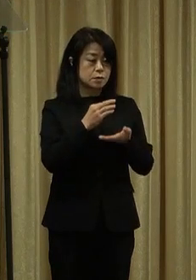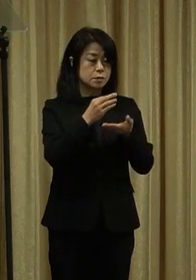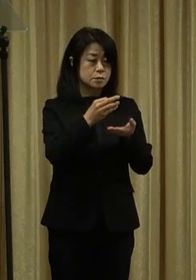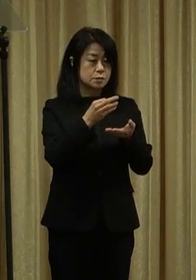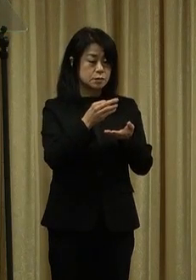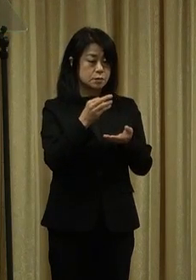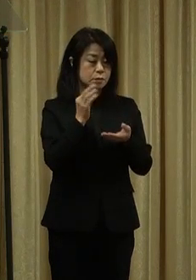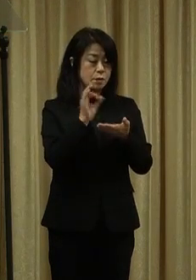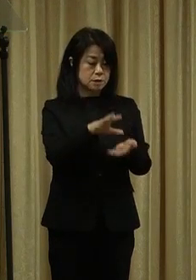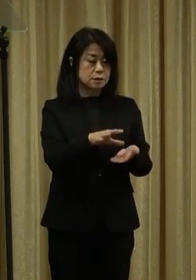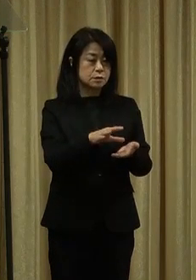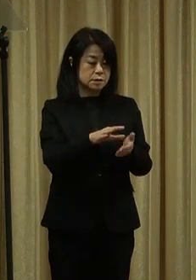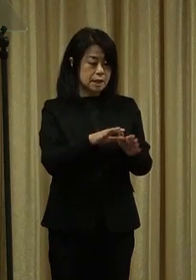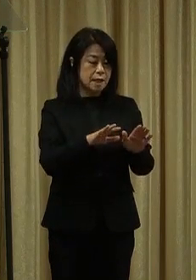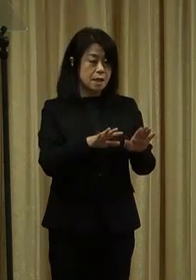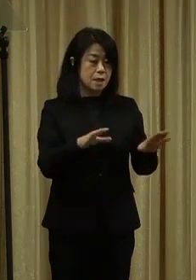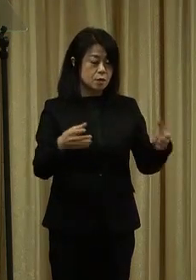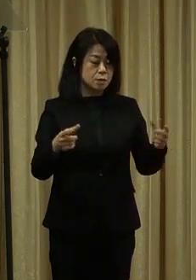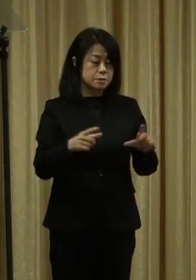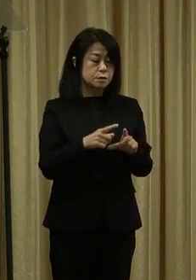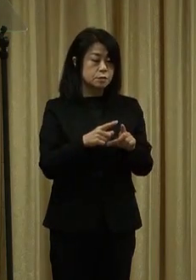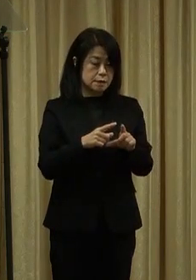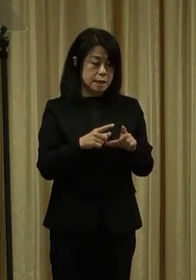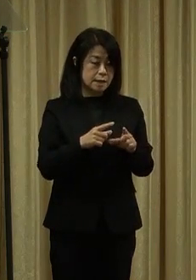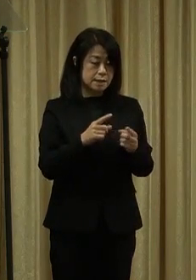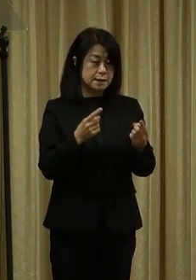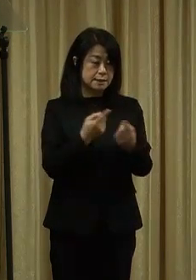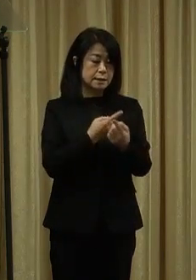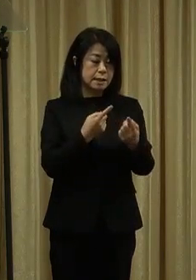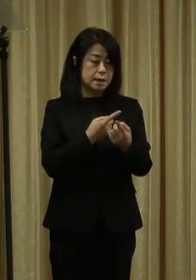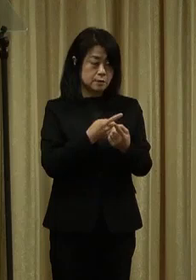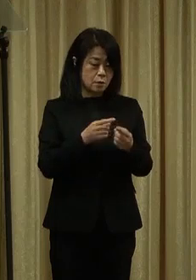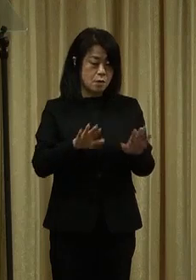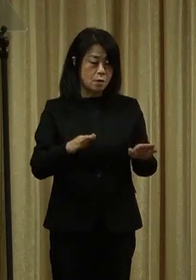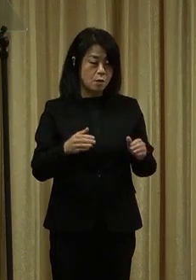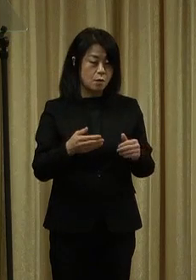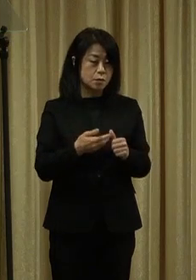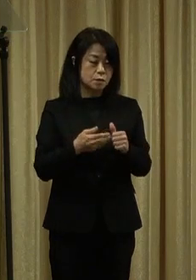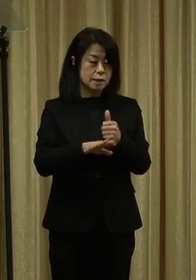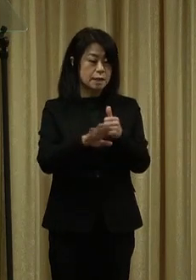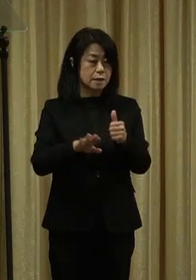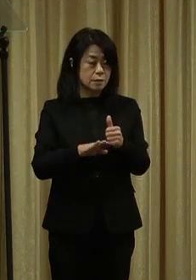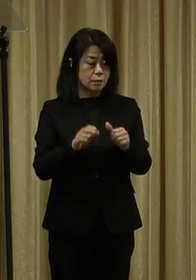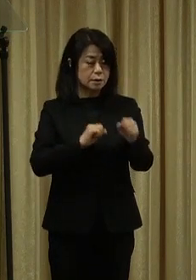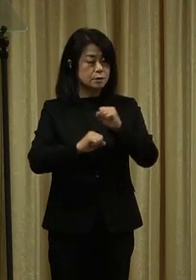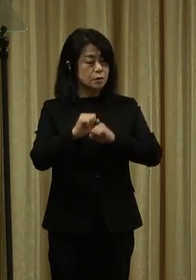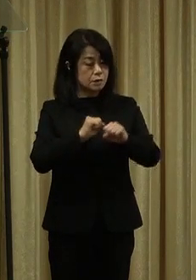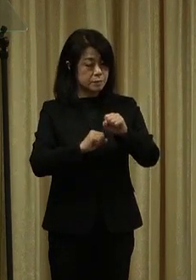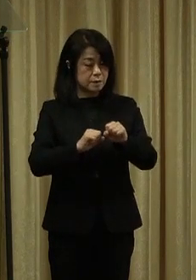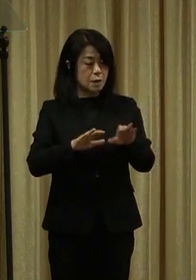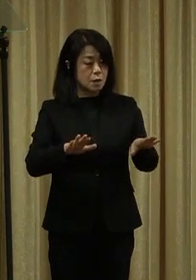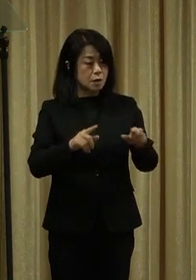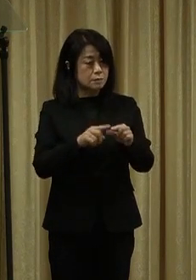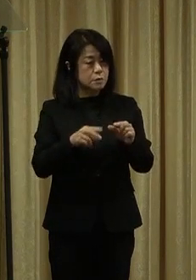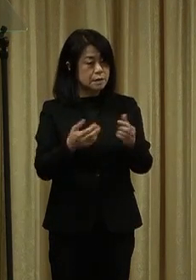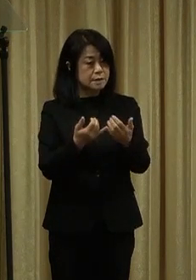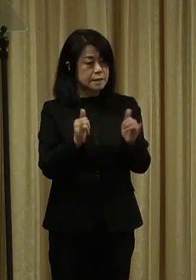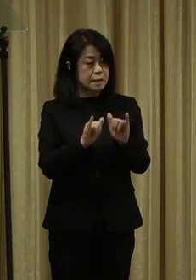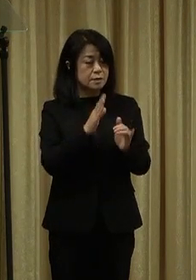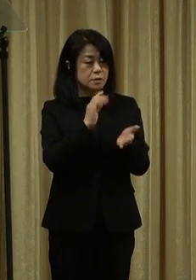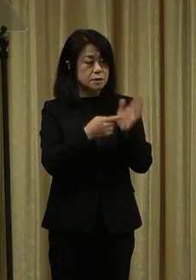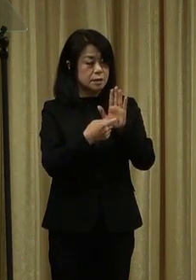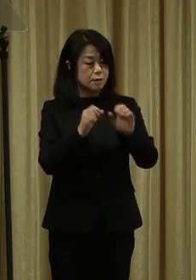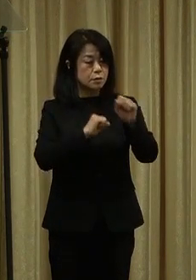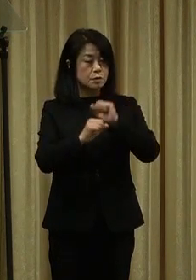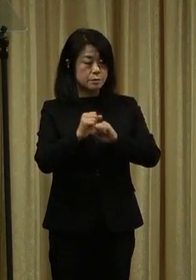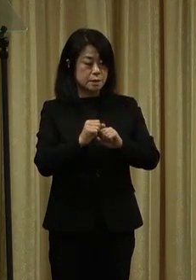策や子育て環境の充実などに重点的に取り組み、子ども真ん中共生社会の実現やさまざまな